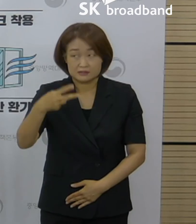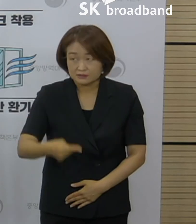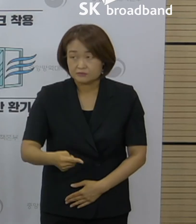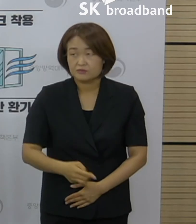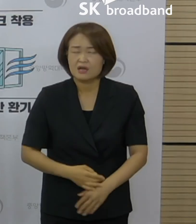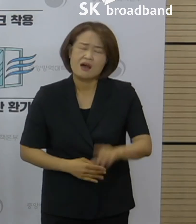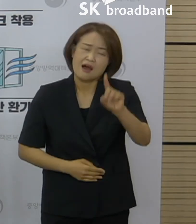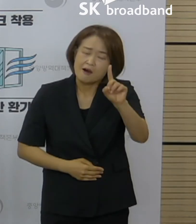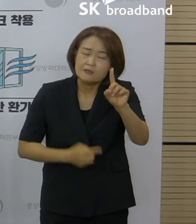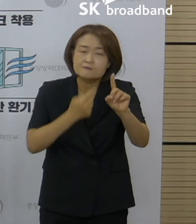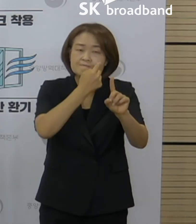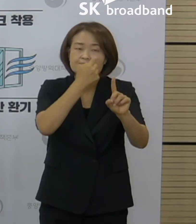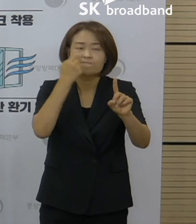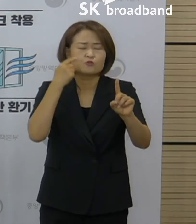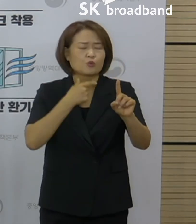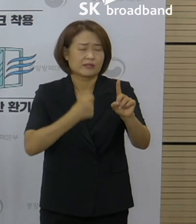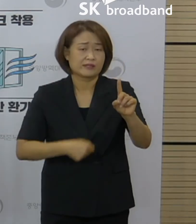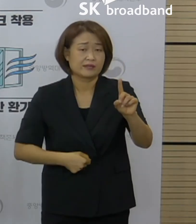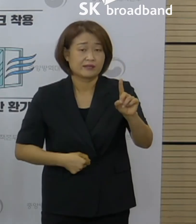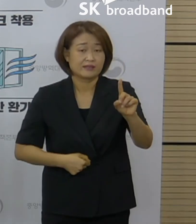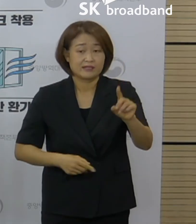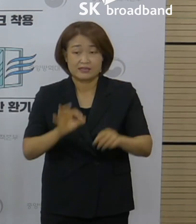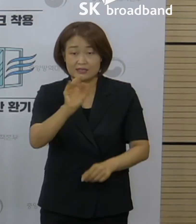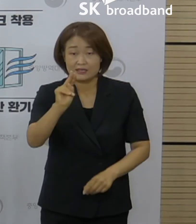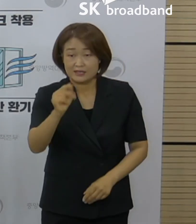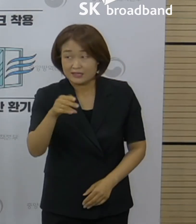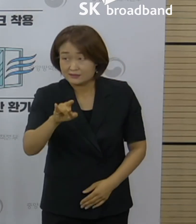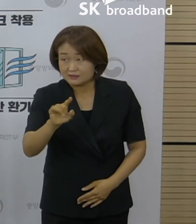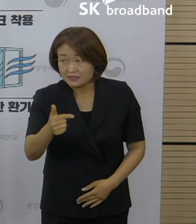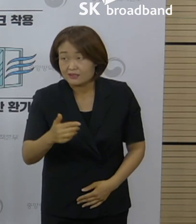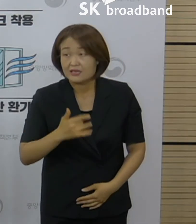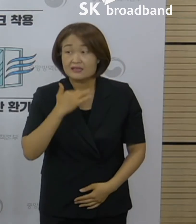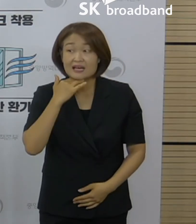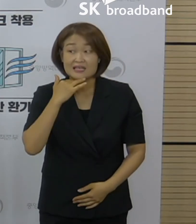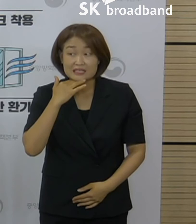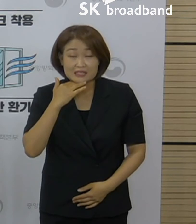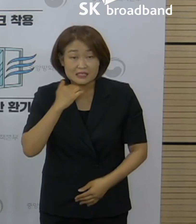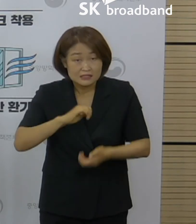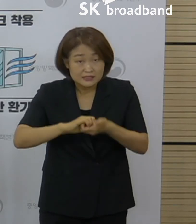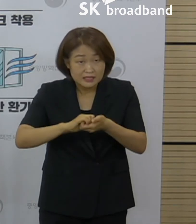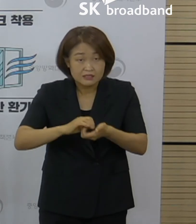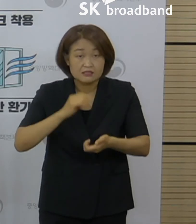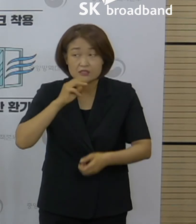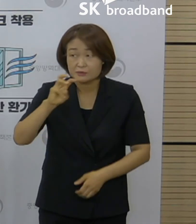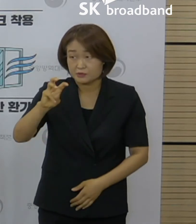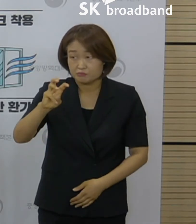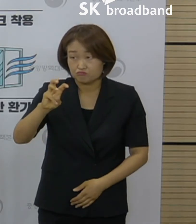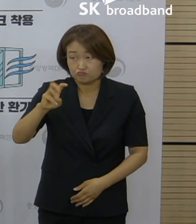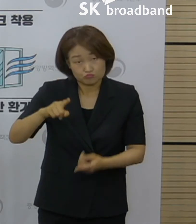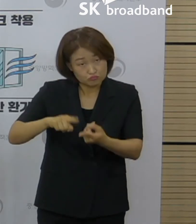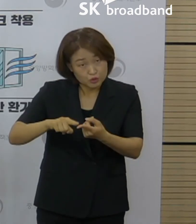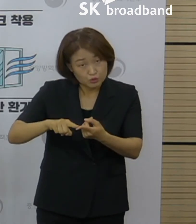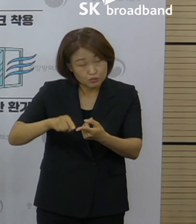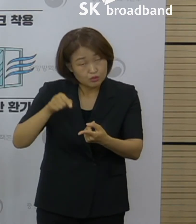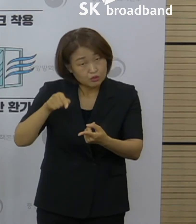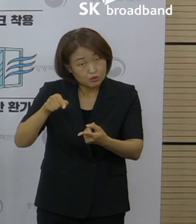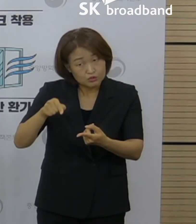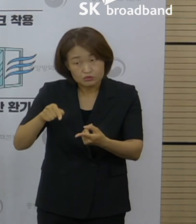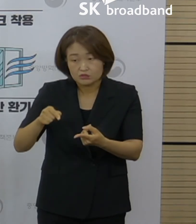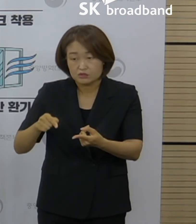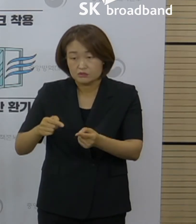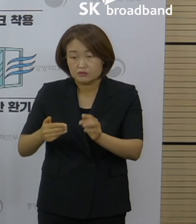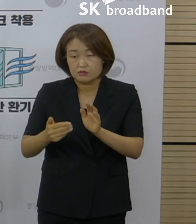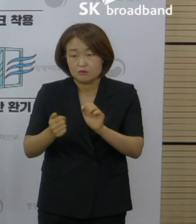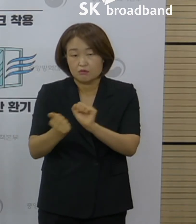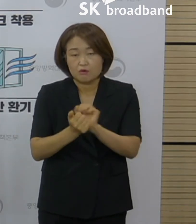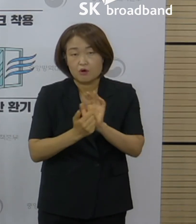더 확인해 달라는 질문입니다. 얀센 연령 제한을 30세로 유지하는 것은 예방접종 전문위에서 결정한